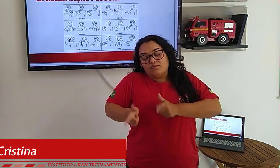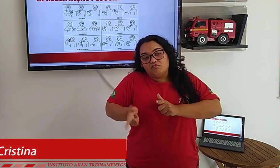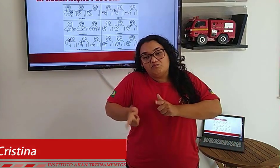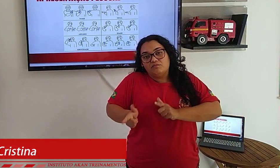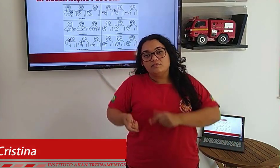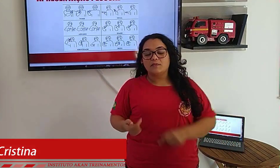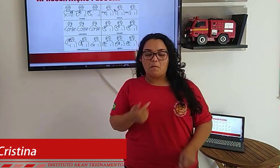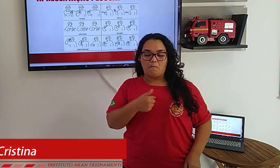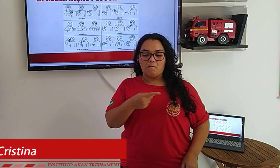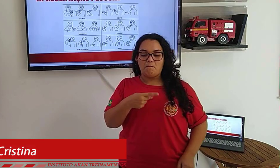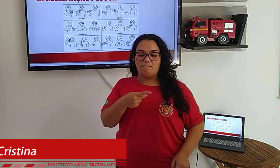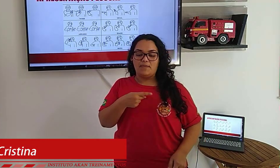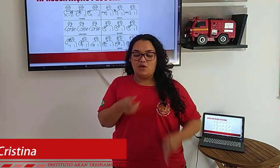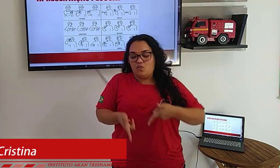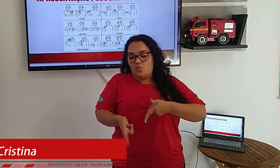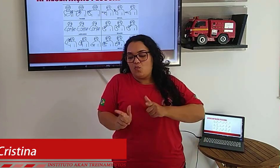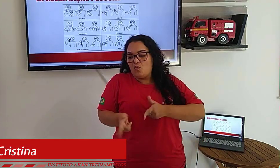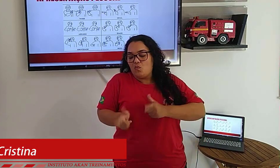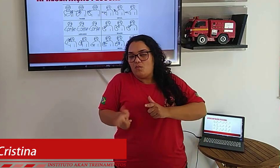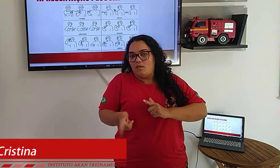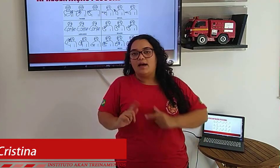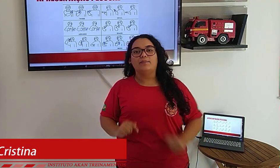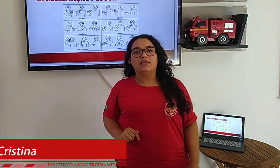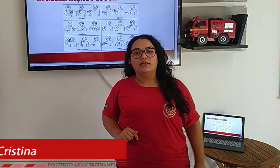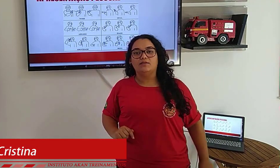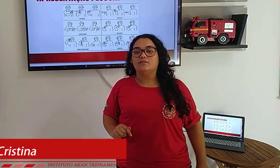Apelido, meu apelido.